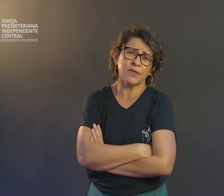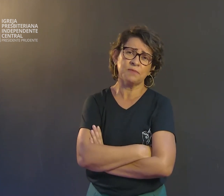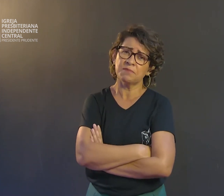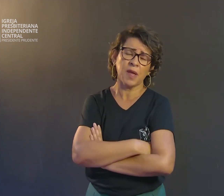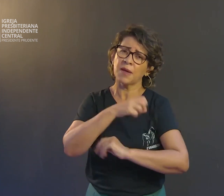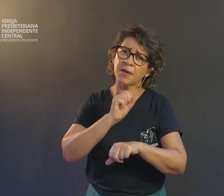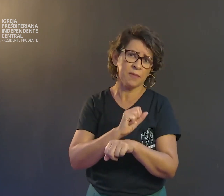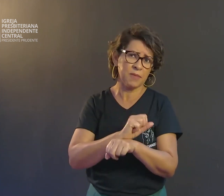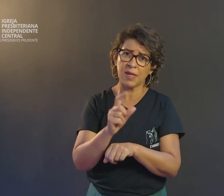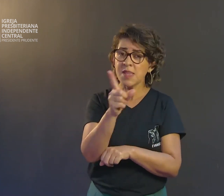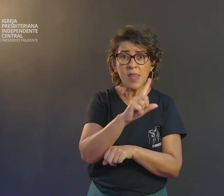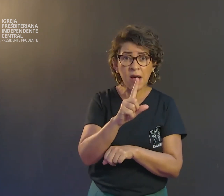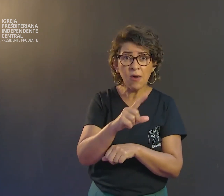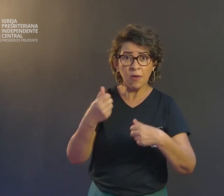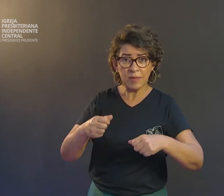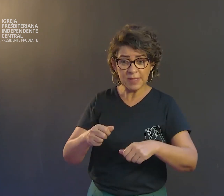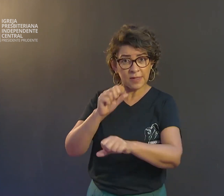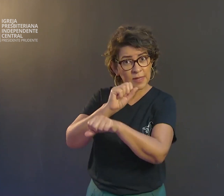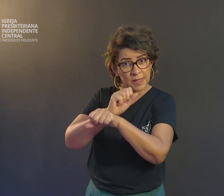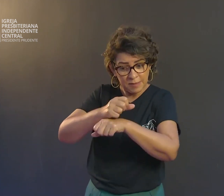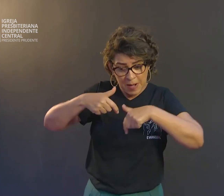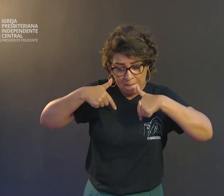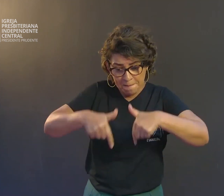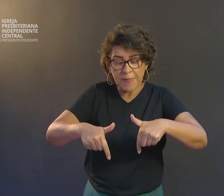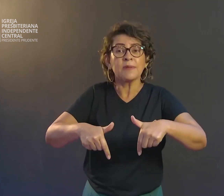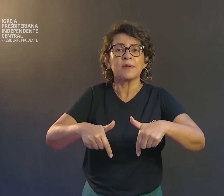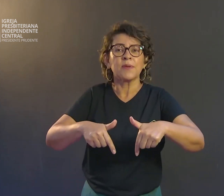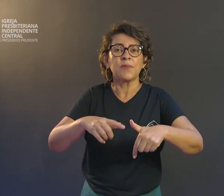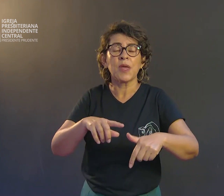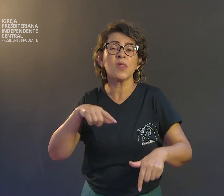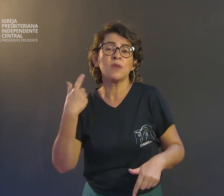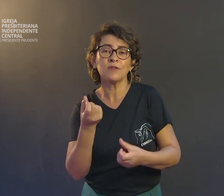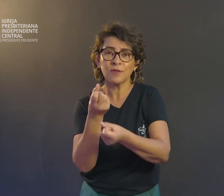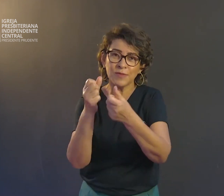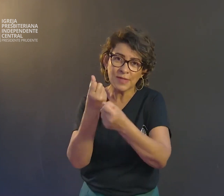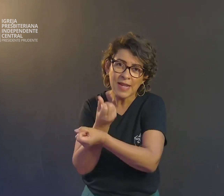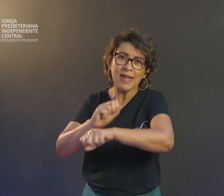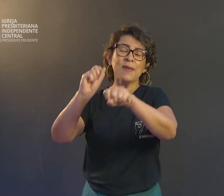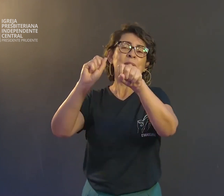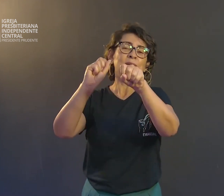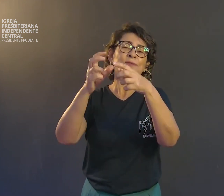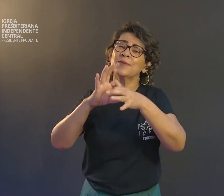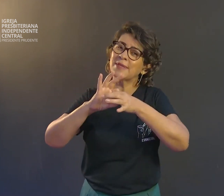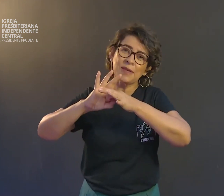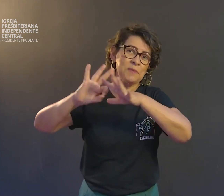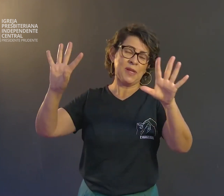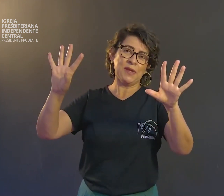mas ativamente. Fomos libertos por Cristo e agora podemos libertar